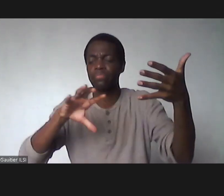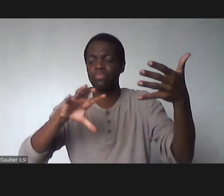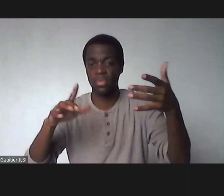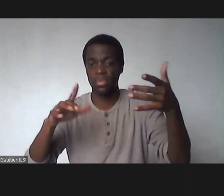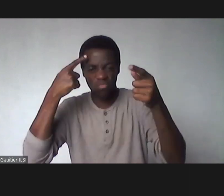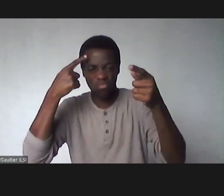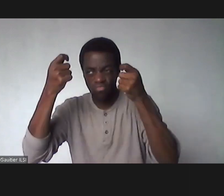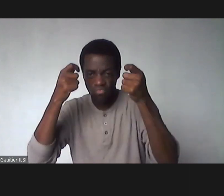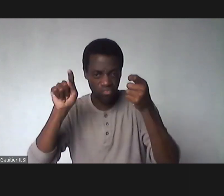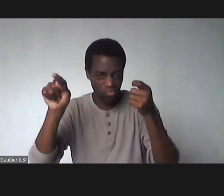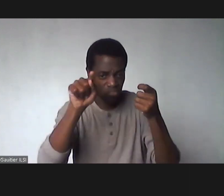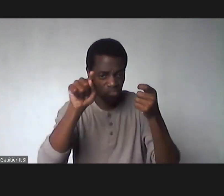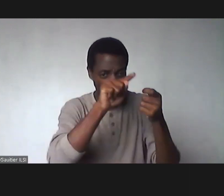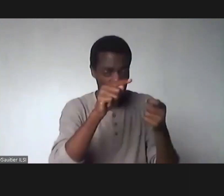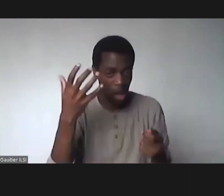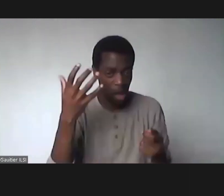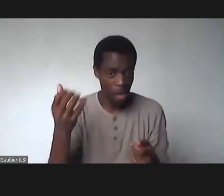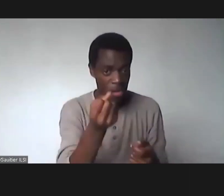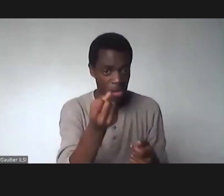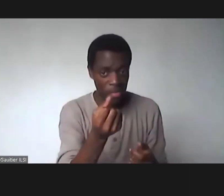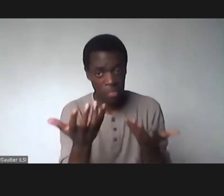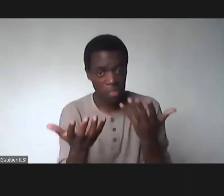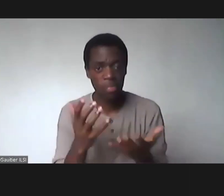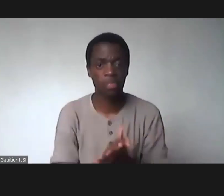Iniciativas específicas, esa no conozco.